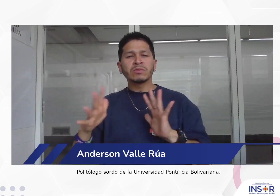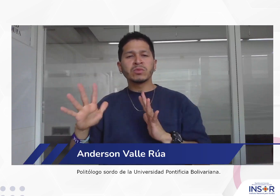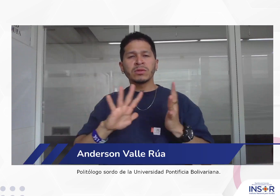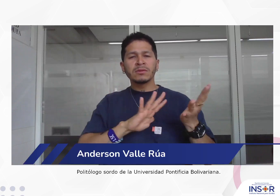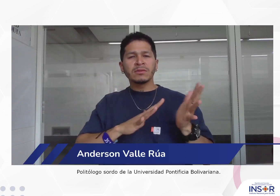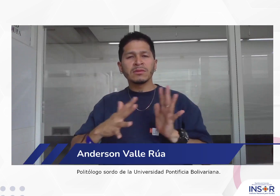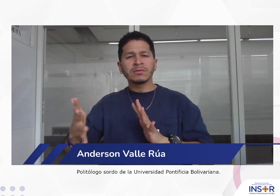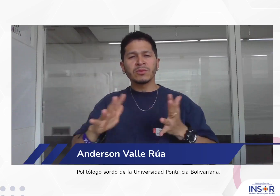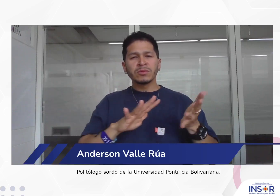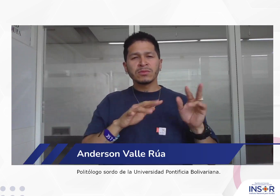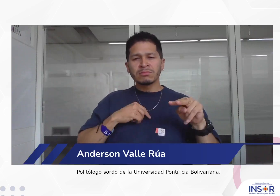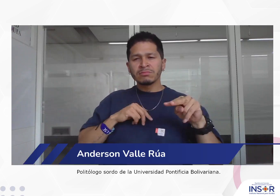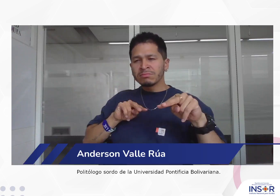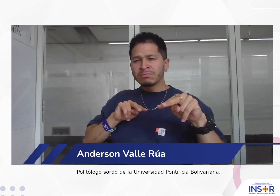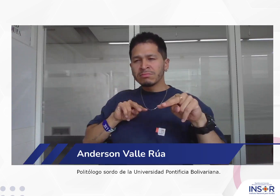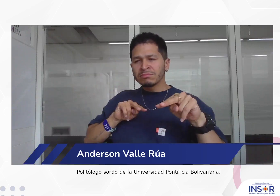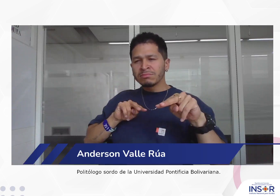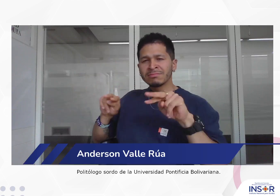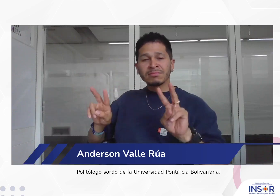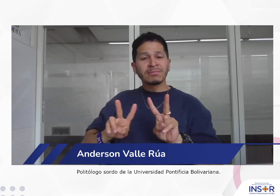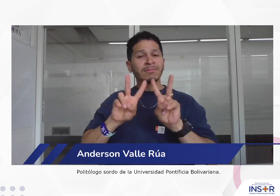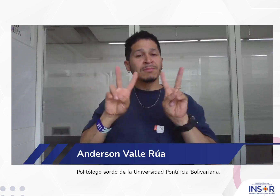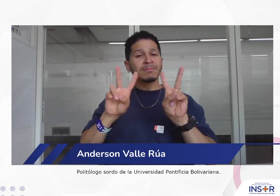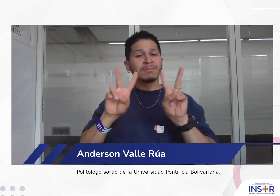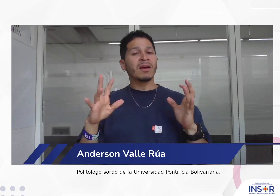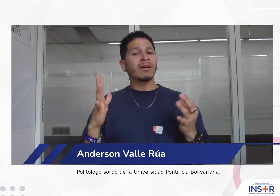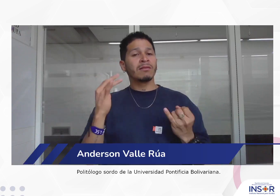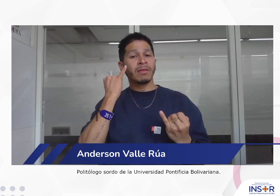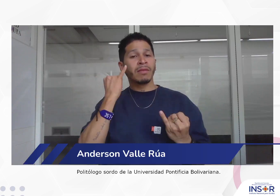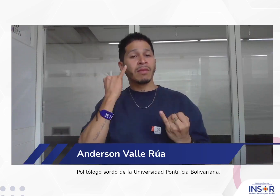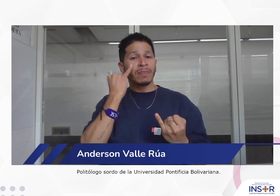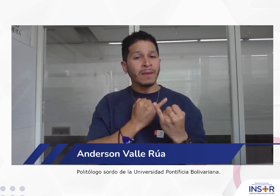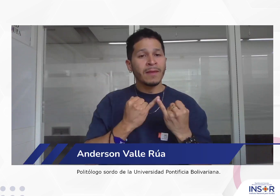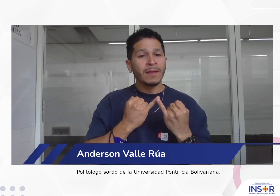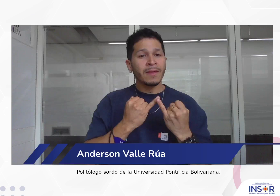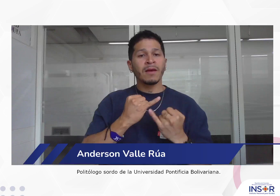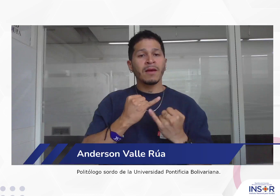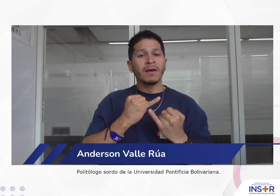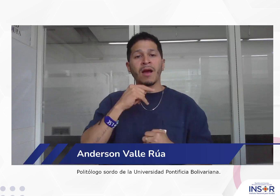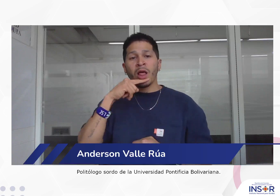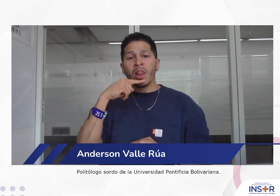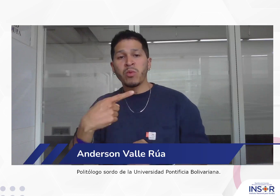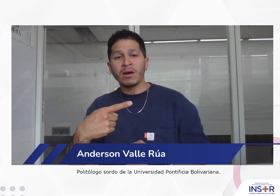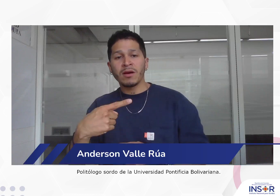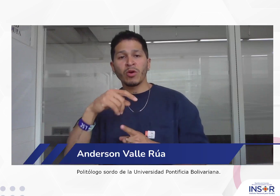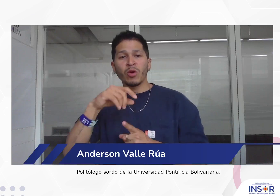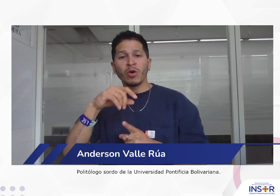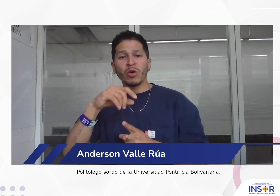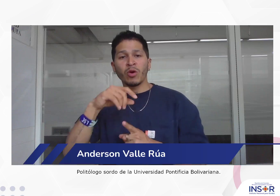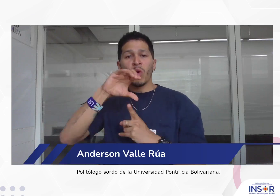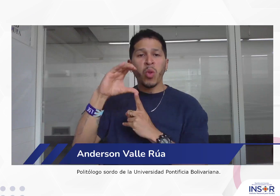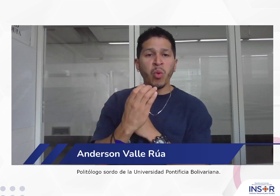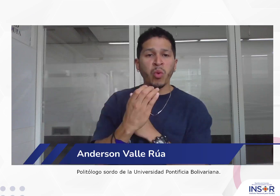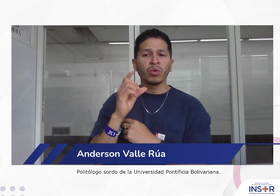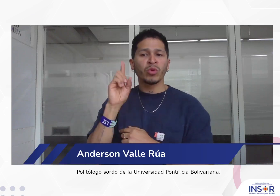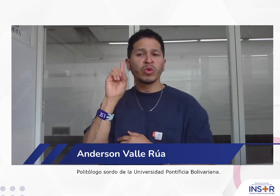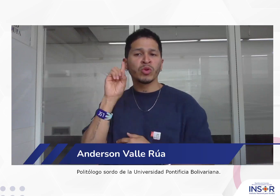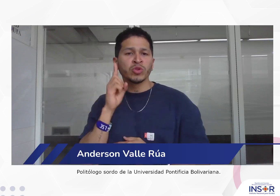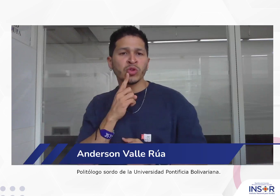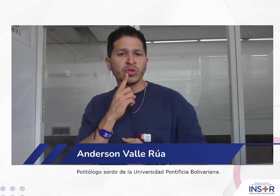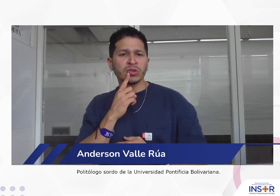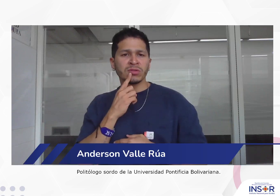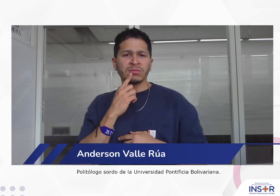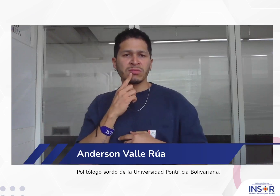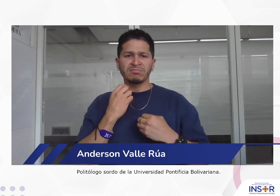persona sorda, viendo diferentes escenarios también donde los discursos siempre iban orientados a hablar sobre la identidad,